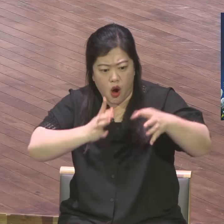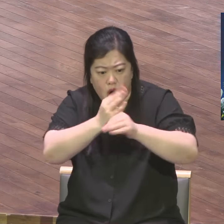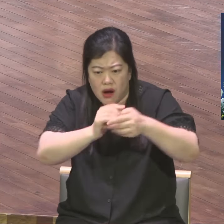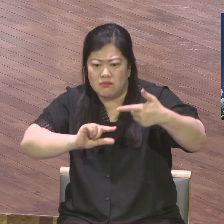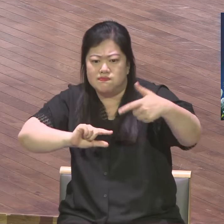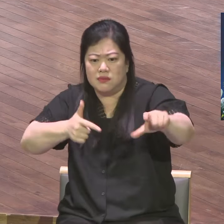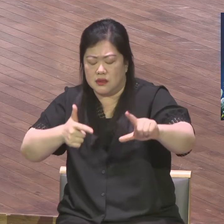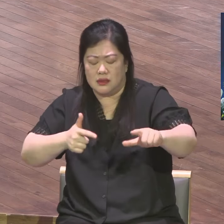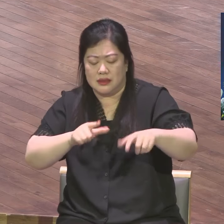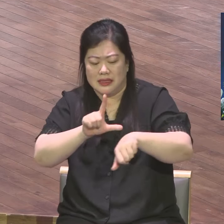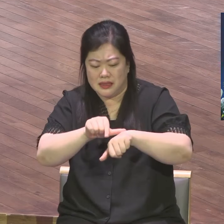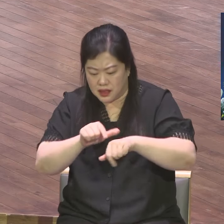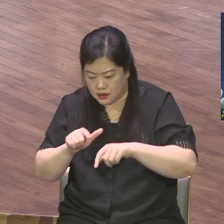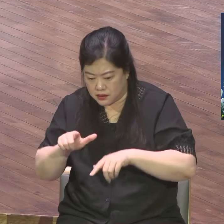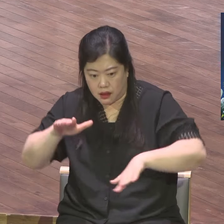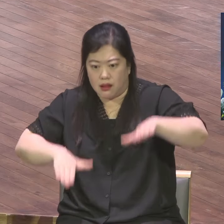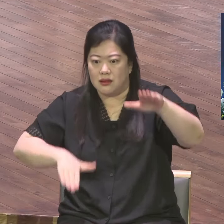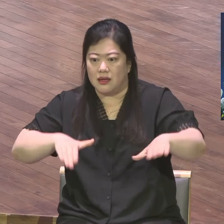됩니다.